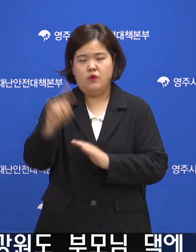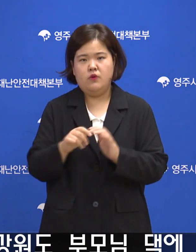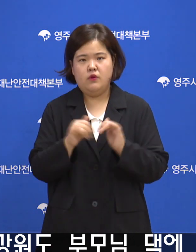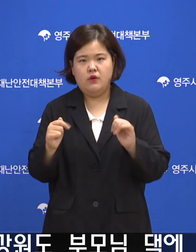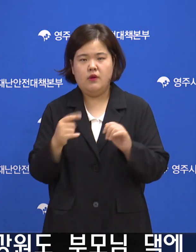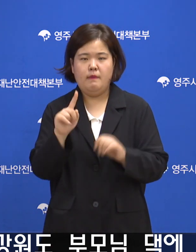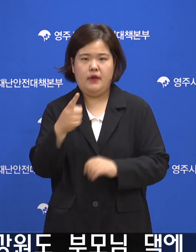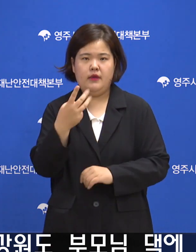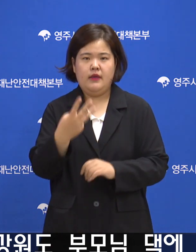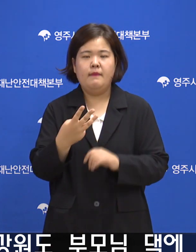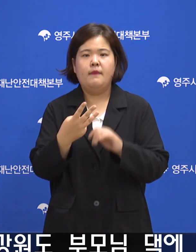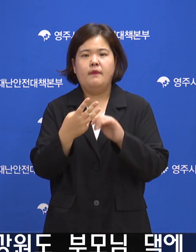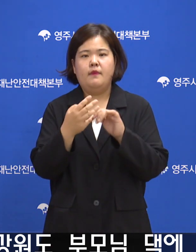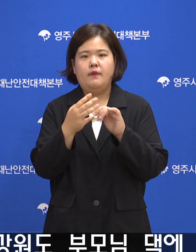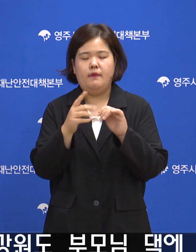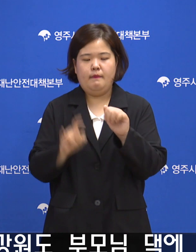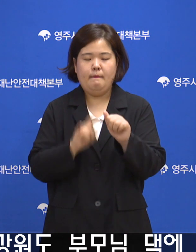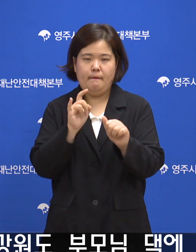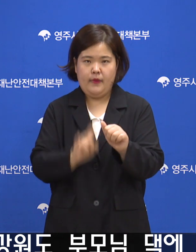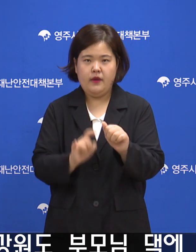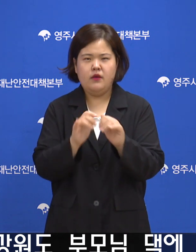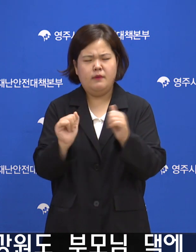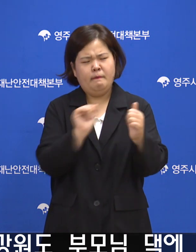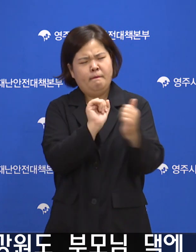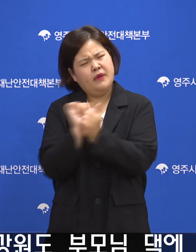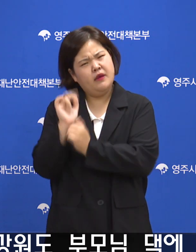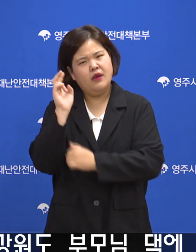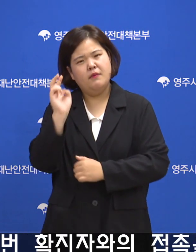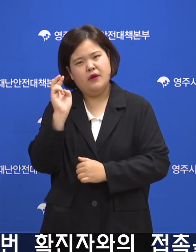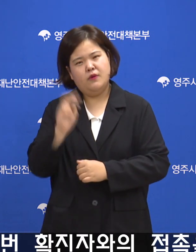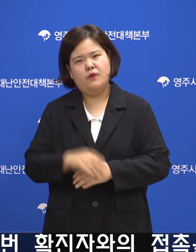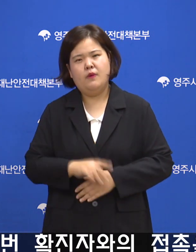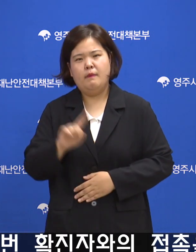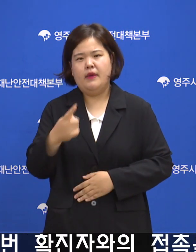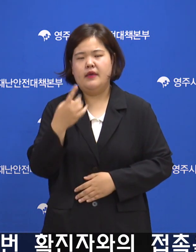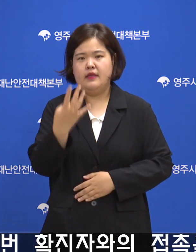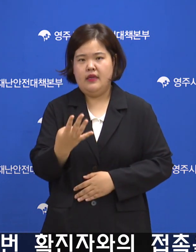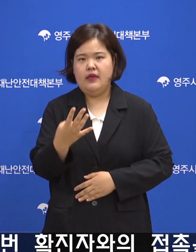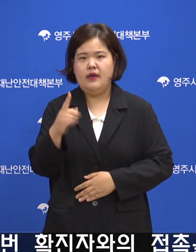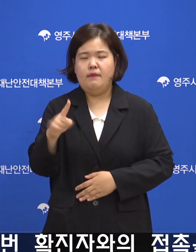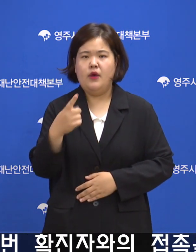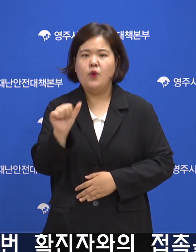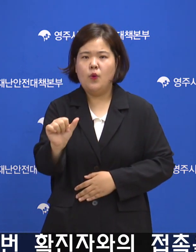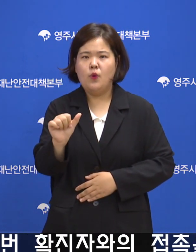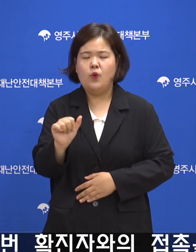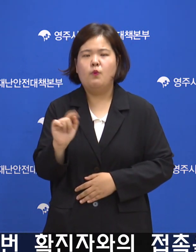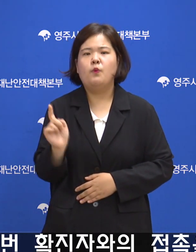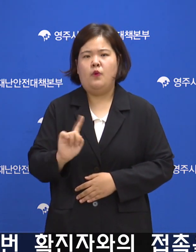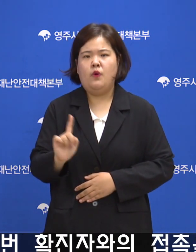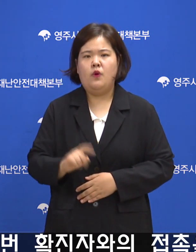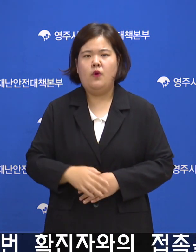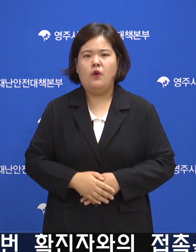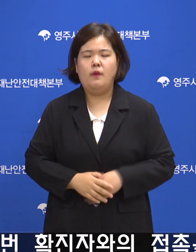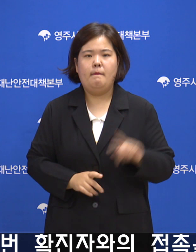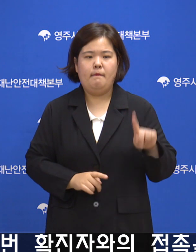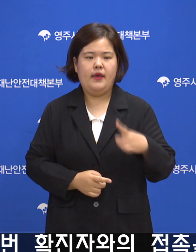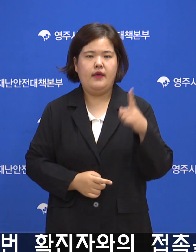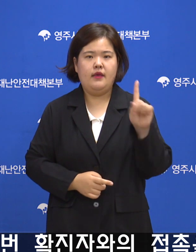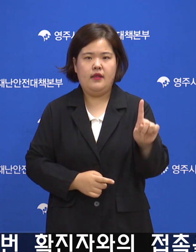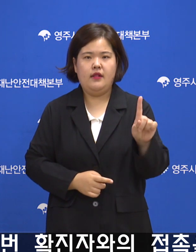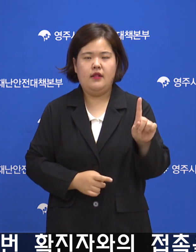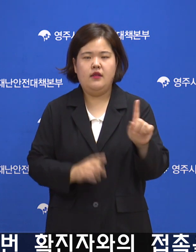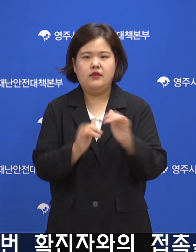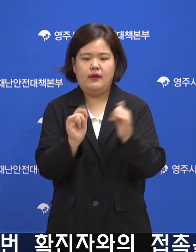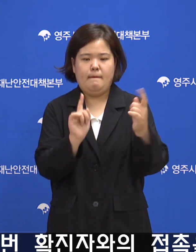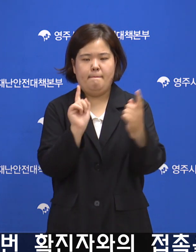확진자를 통한 감염인 것으로 추정이 되고 있으며, 104번과 105번 확진자는 101번